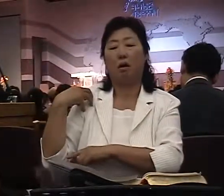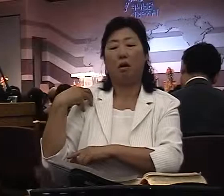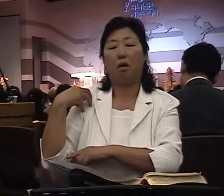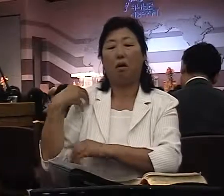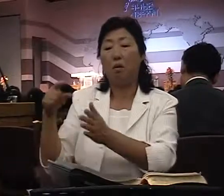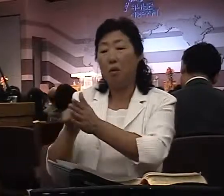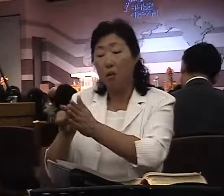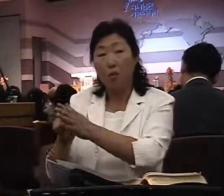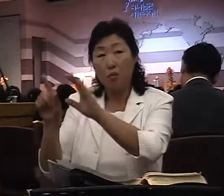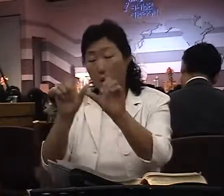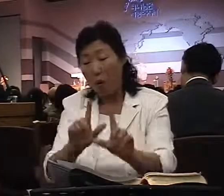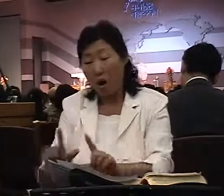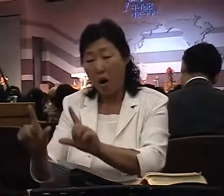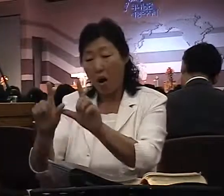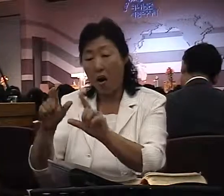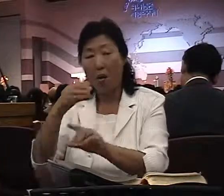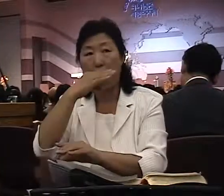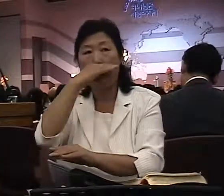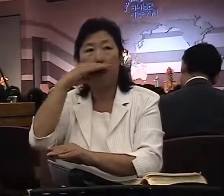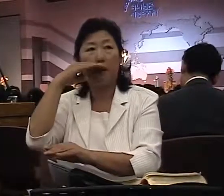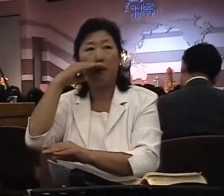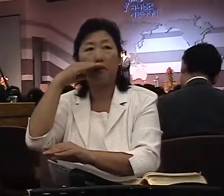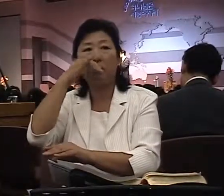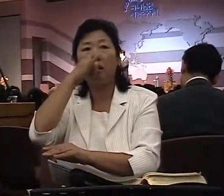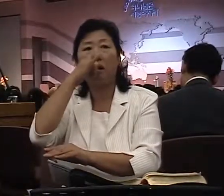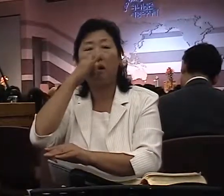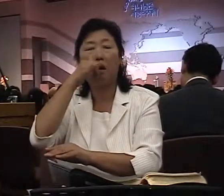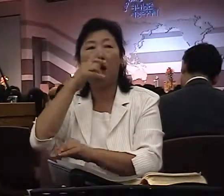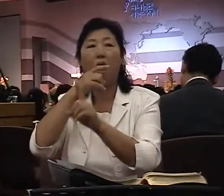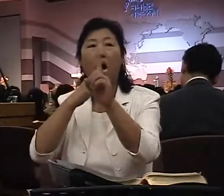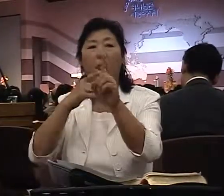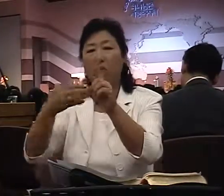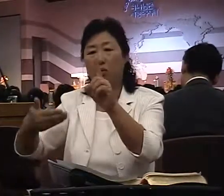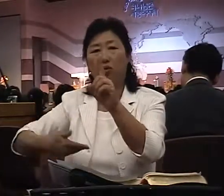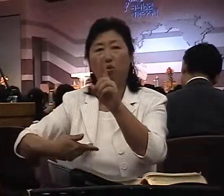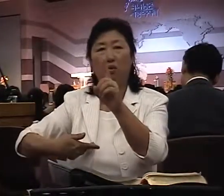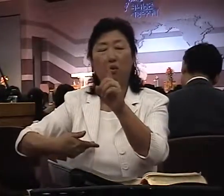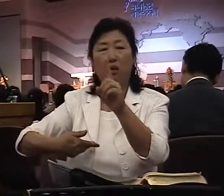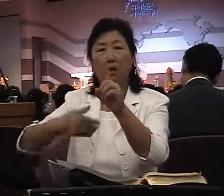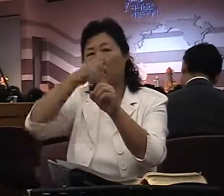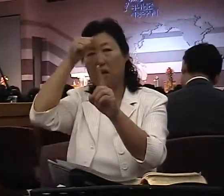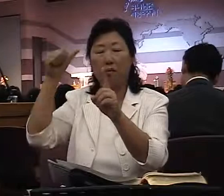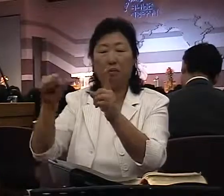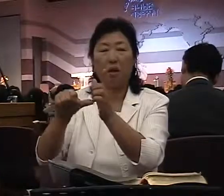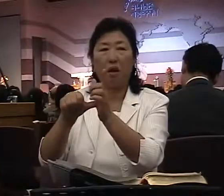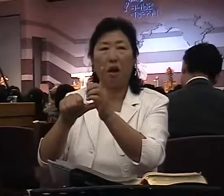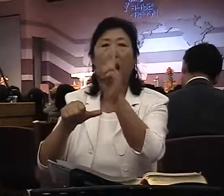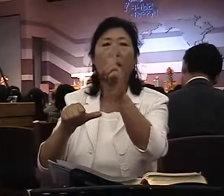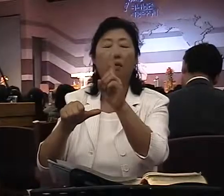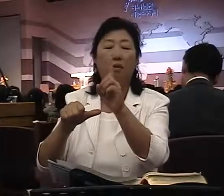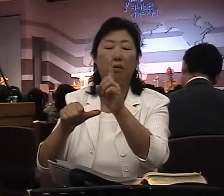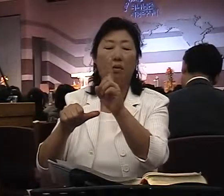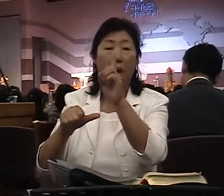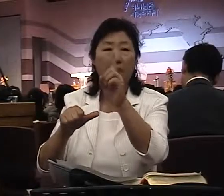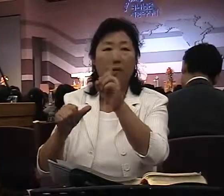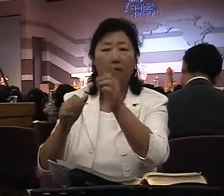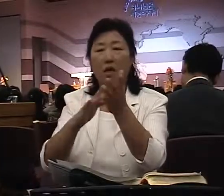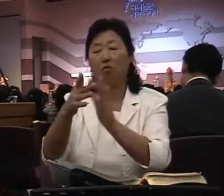생활을 바로 할 수 있겠느냐. 여러분 우리 한 번 주어진 인생입니다. 한 번 살아요. 한 번. 예수님께서 한 번 사는 이